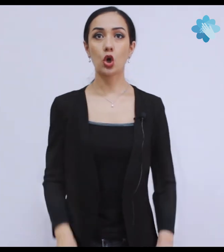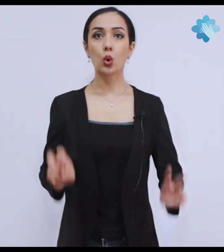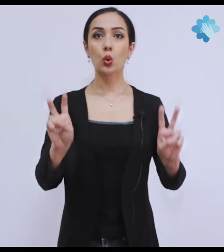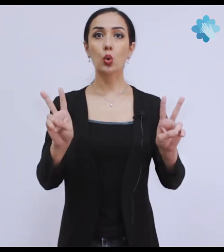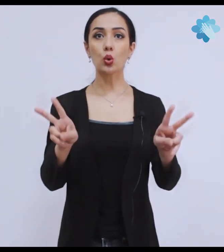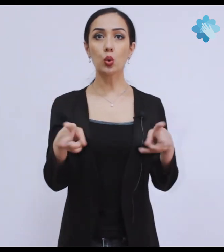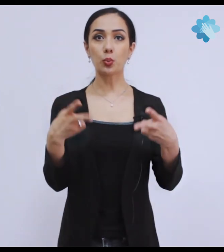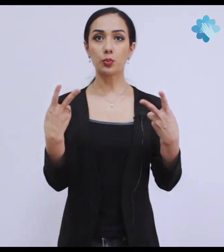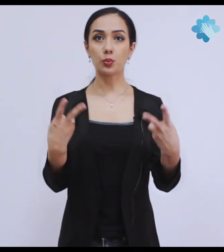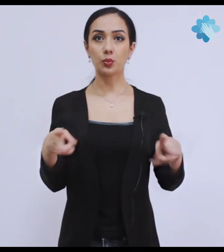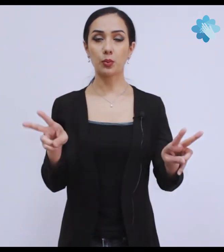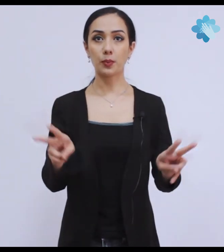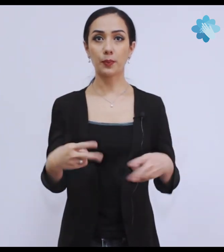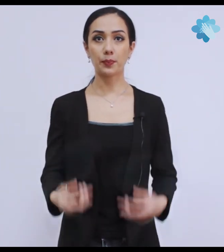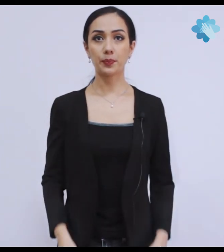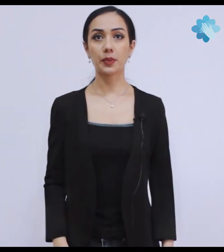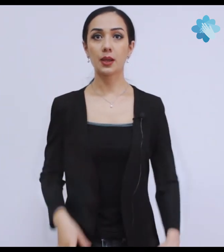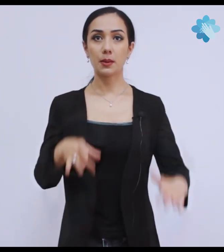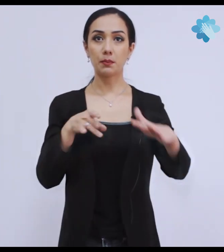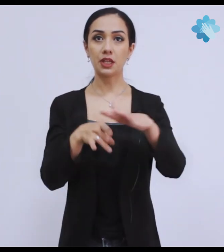клуб метро